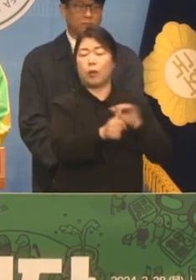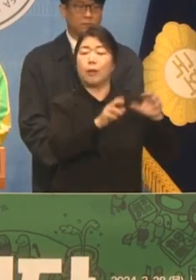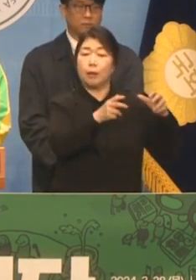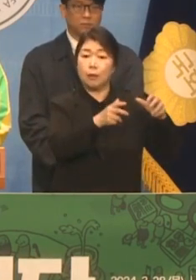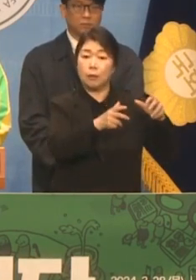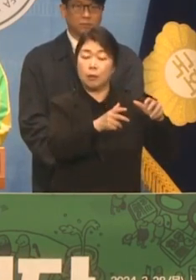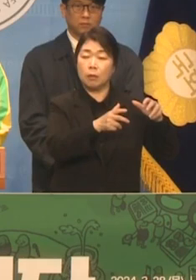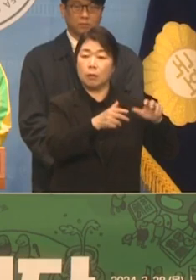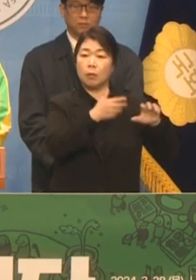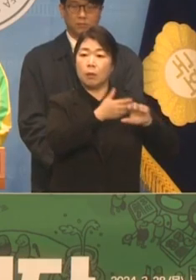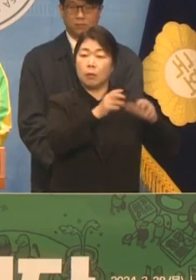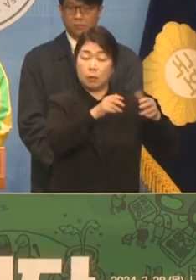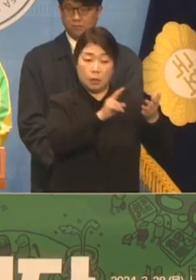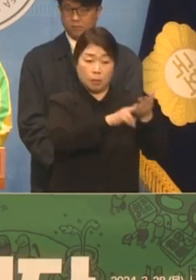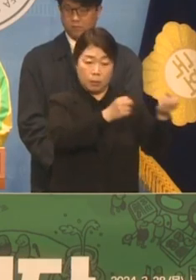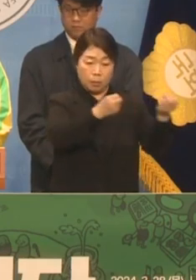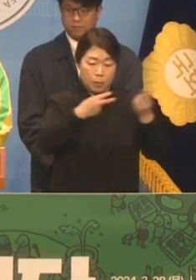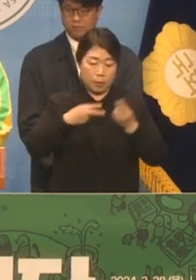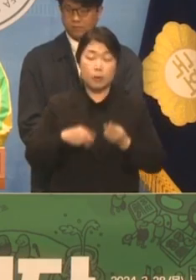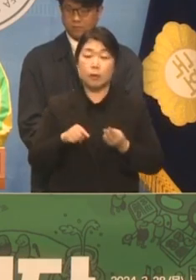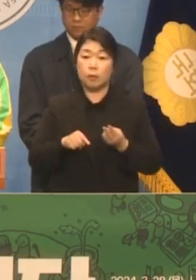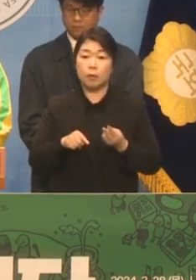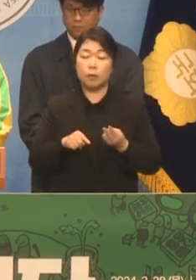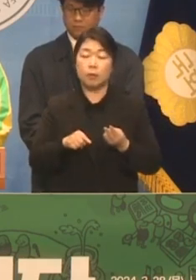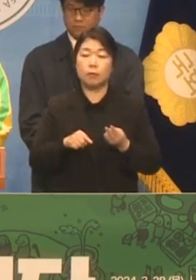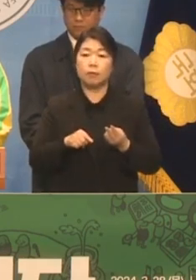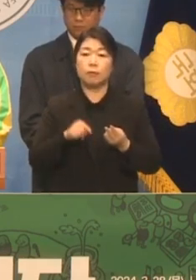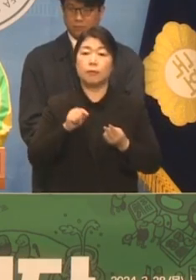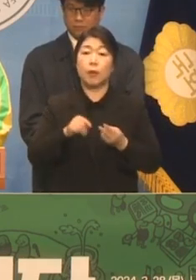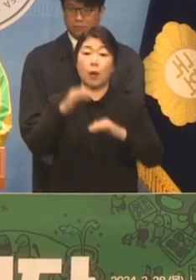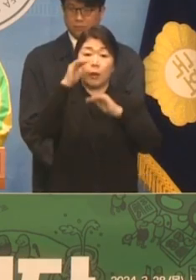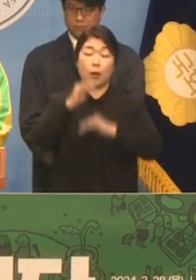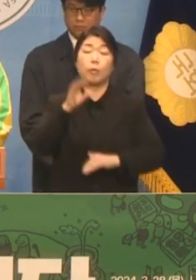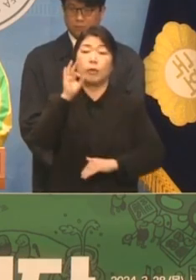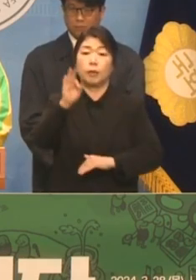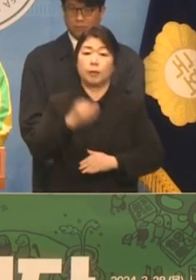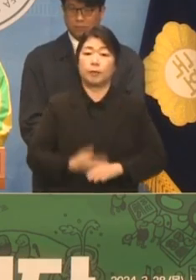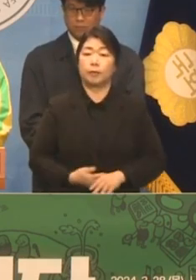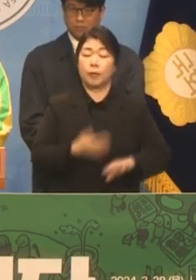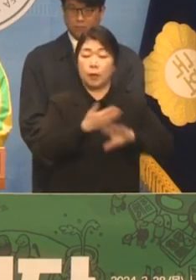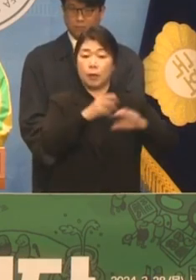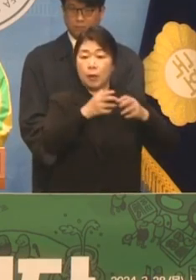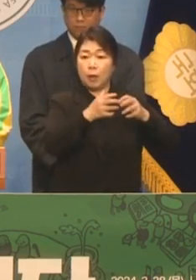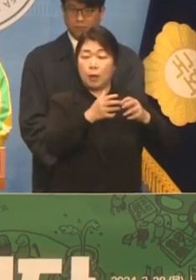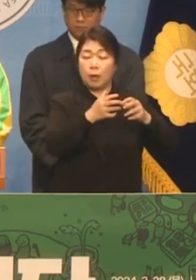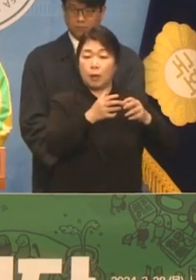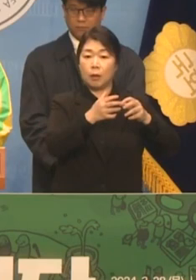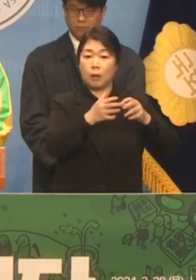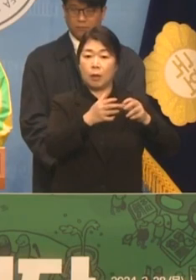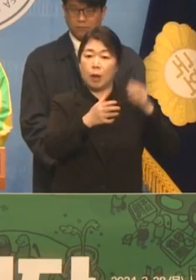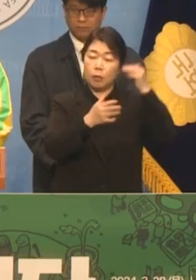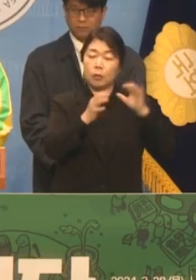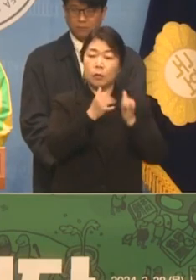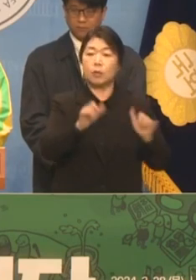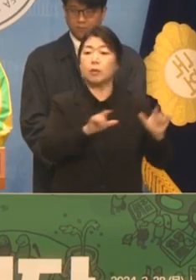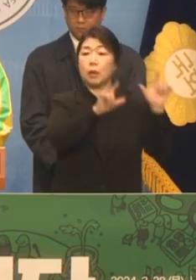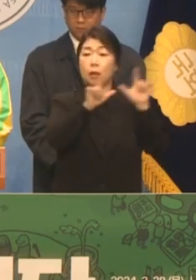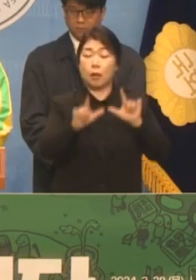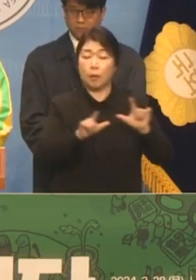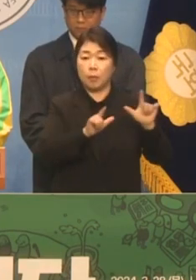재외동포서 현지를 하나 받았습니다 메시지가 왔는데요 재외동포를 위한 선거 안내서가